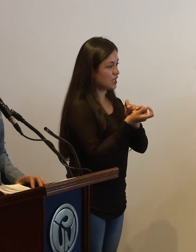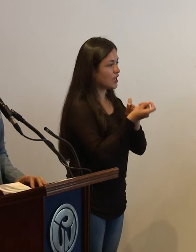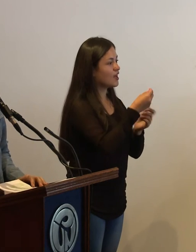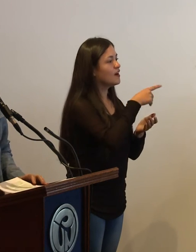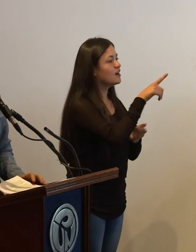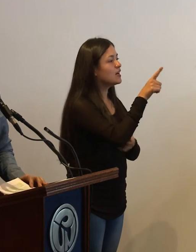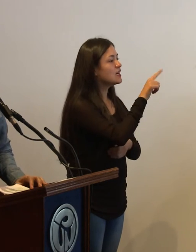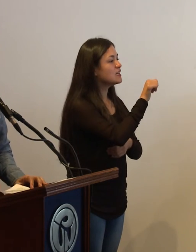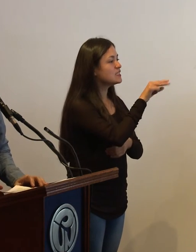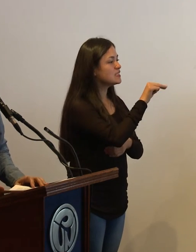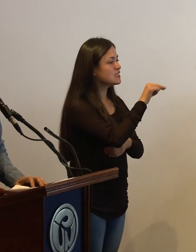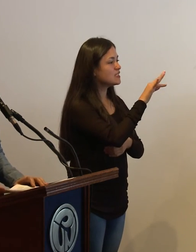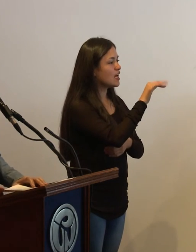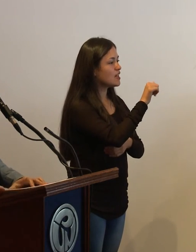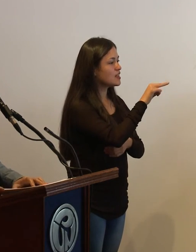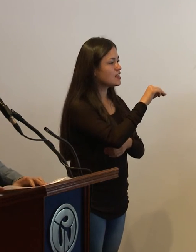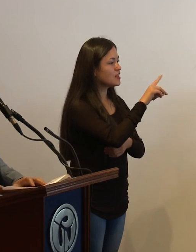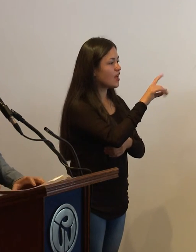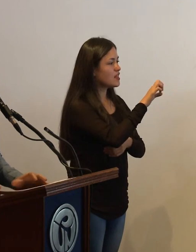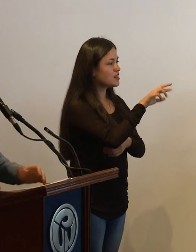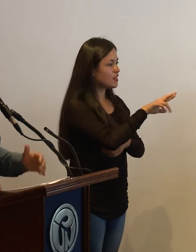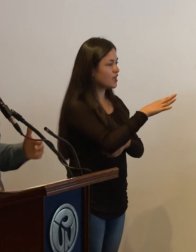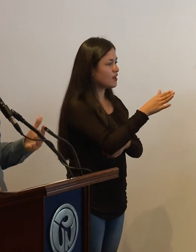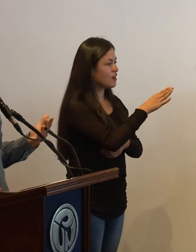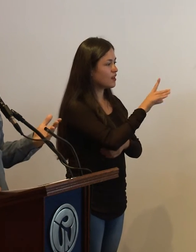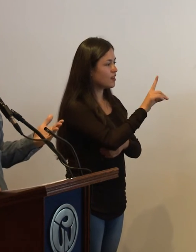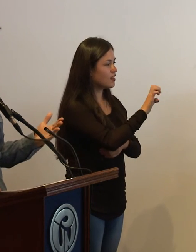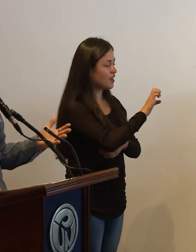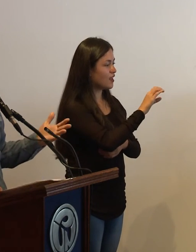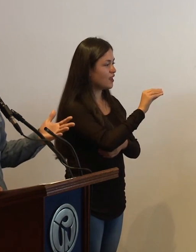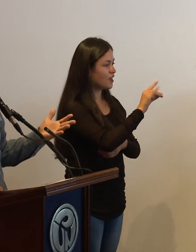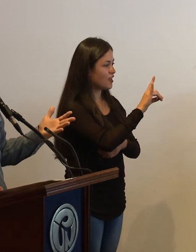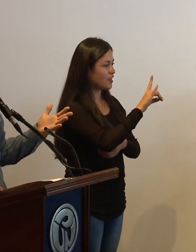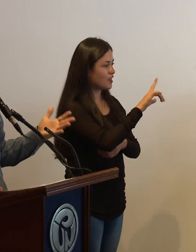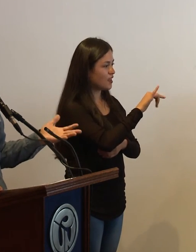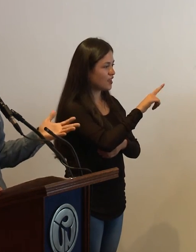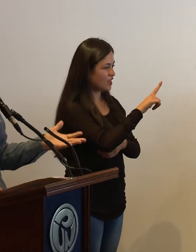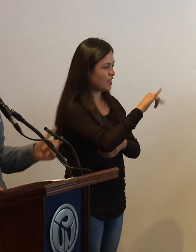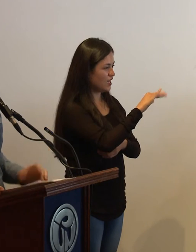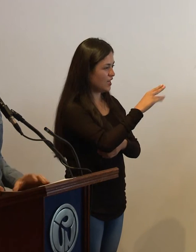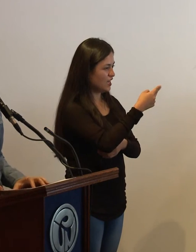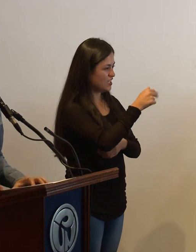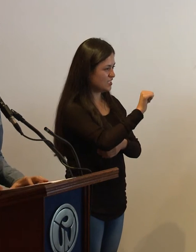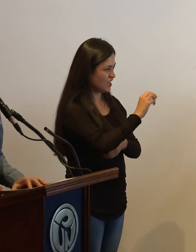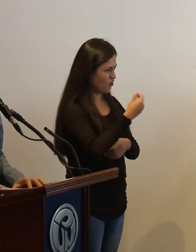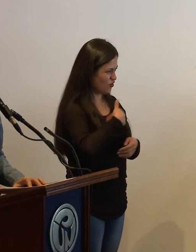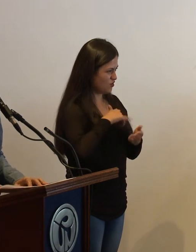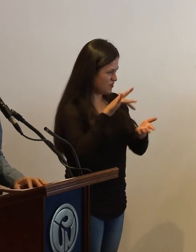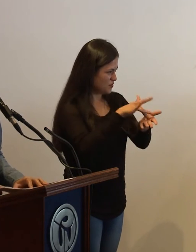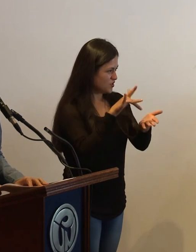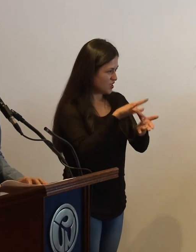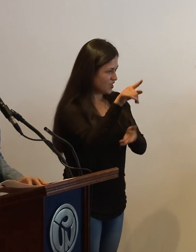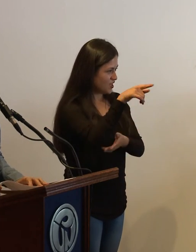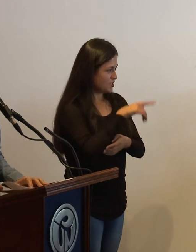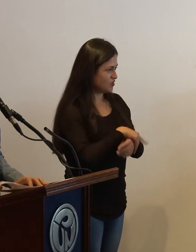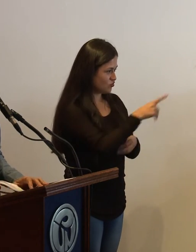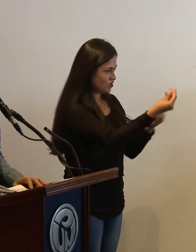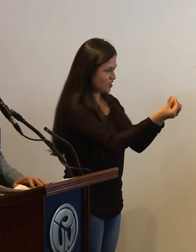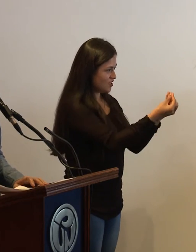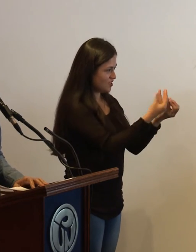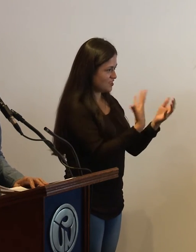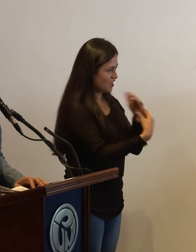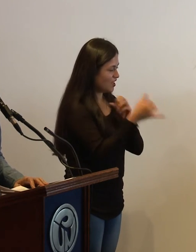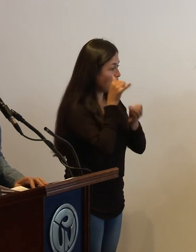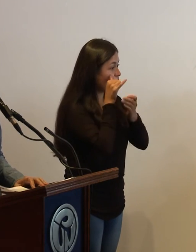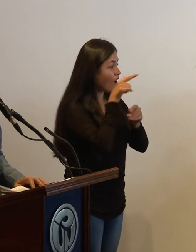de Quilichao, que ha sido una zona de mucho, digamos, una zona de donde se ha dado la confrontación